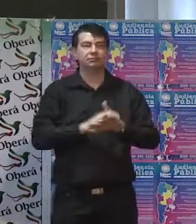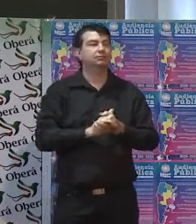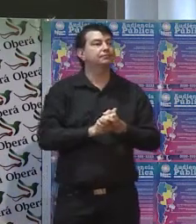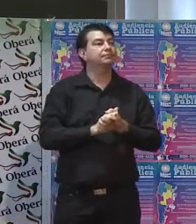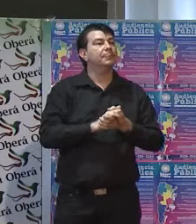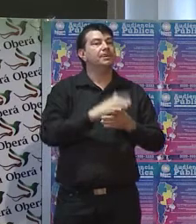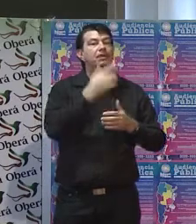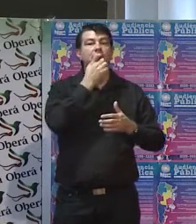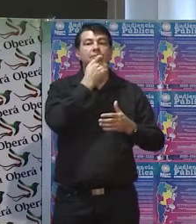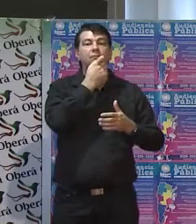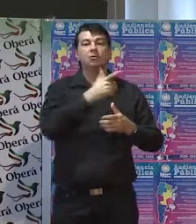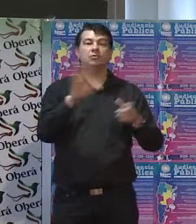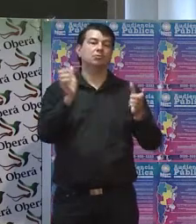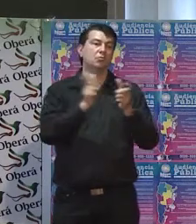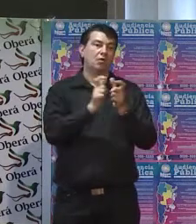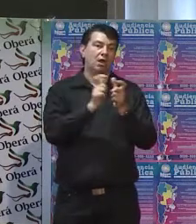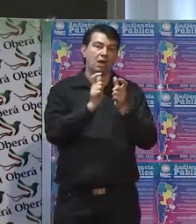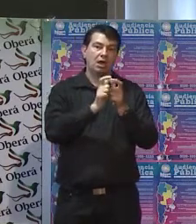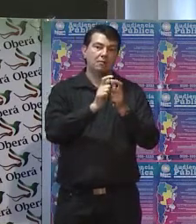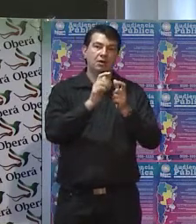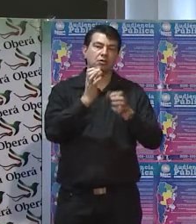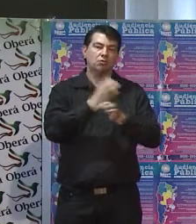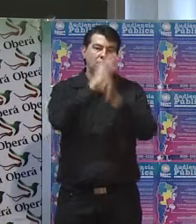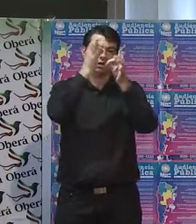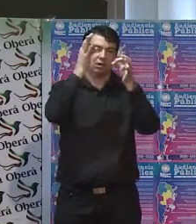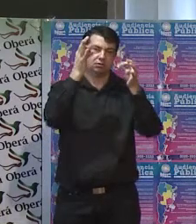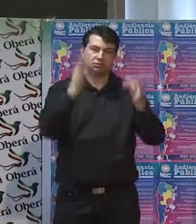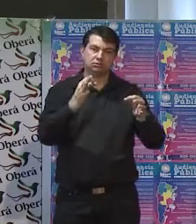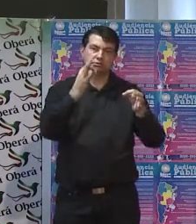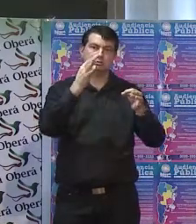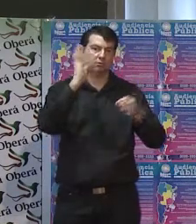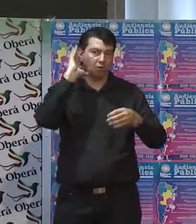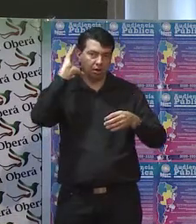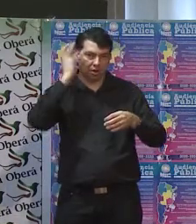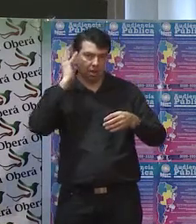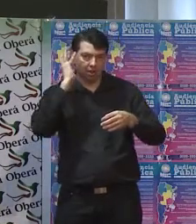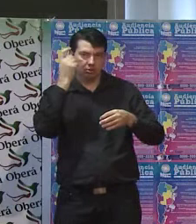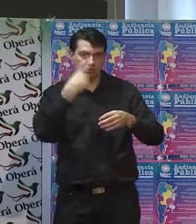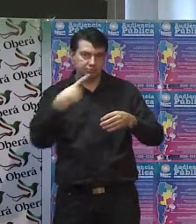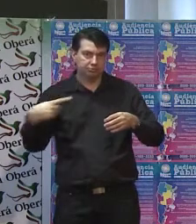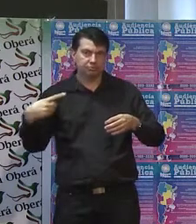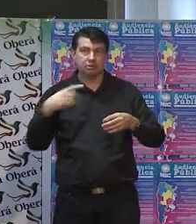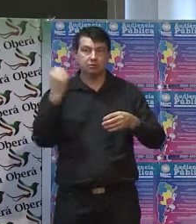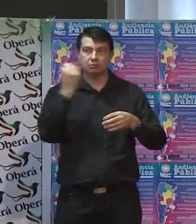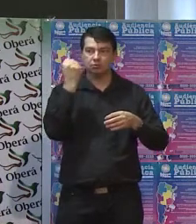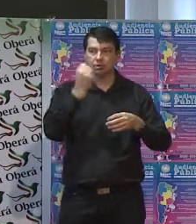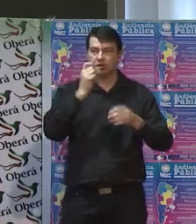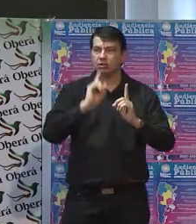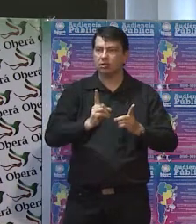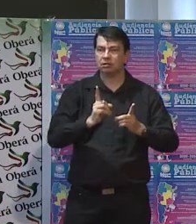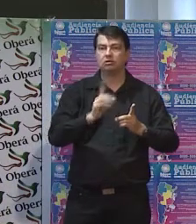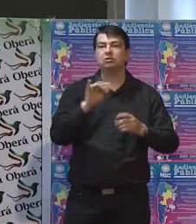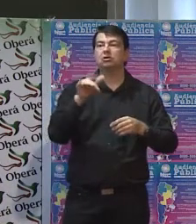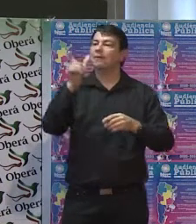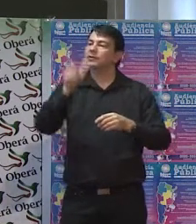El hecho de que existan programas educacionales radiales acerca de los medios le brinda al